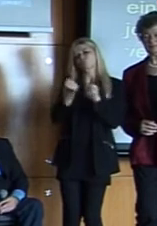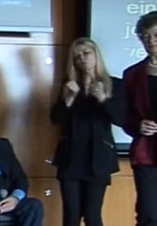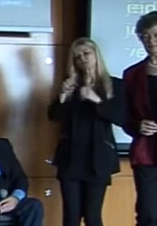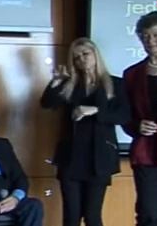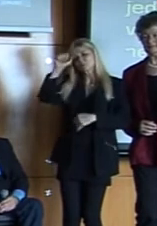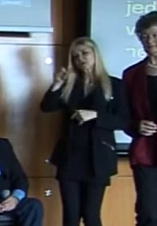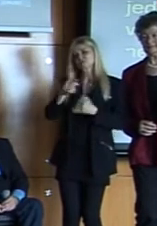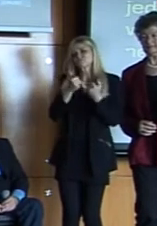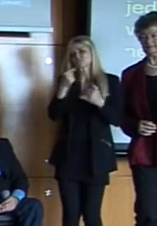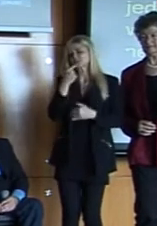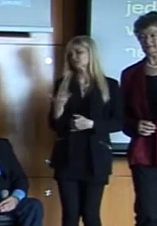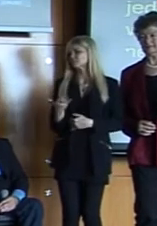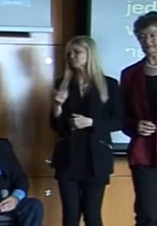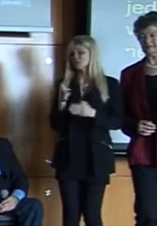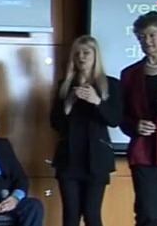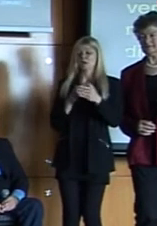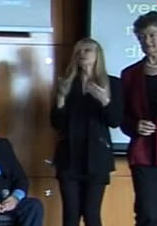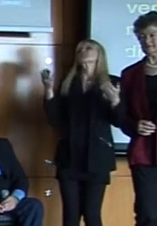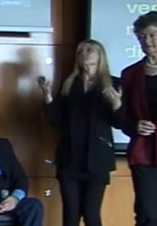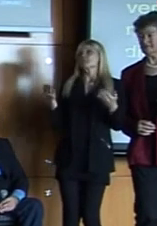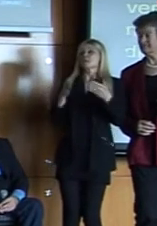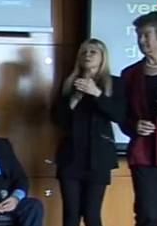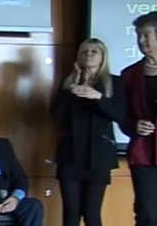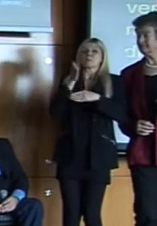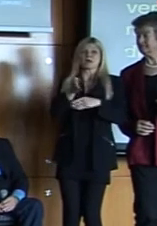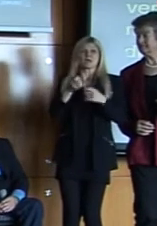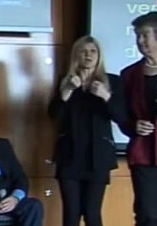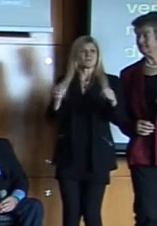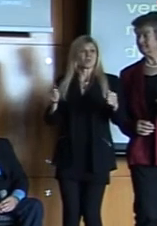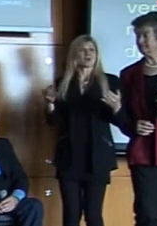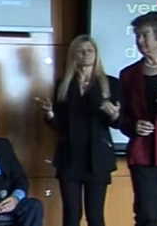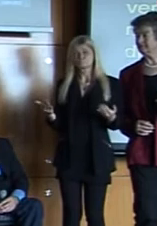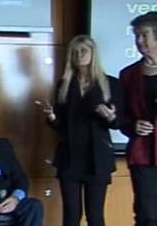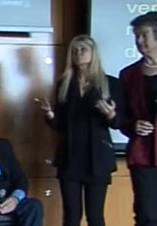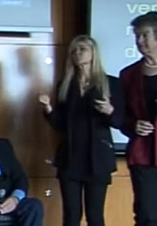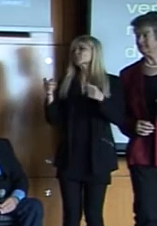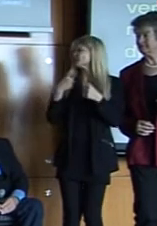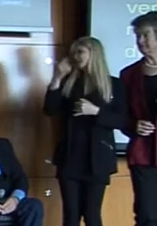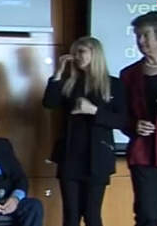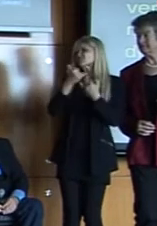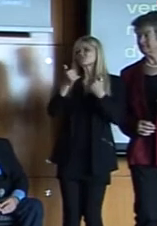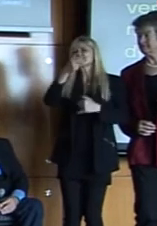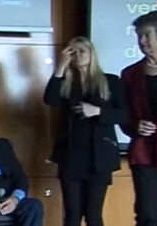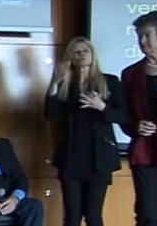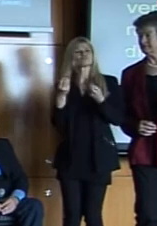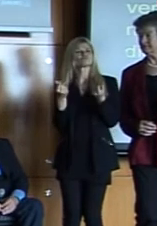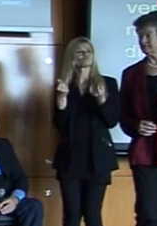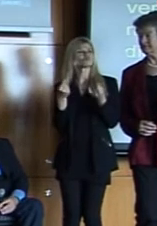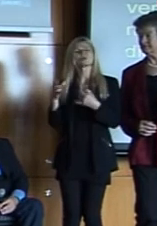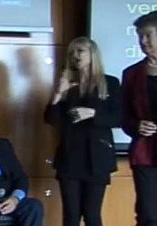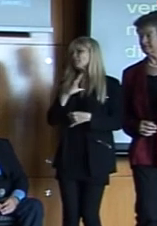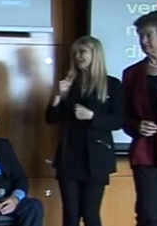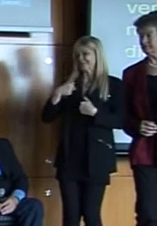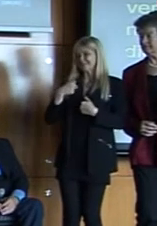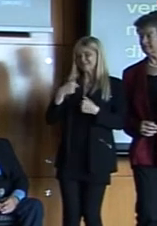weiß nicht, wie es vielen Menschen geht, aber wenn ich solche Debatten und Diskussionen immer wieder führe, assoziiere